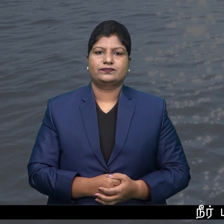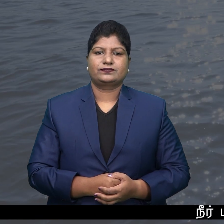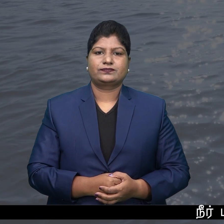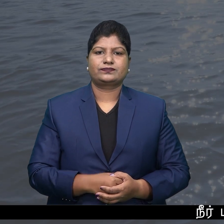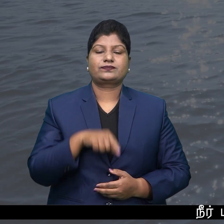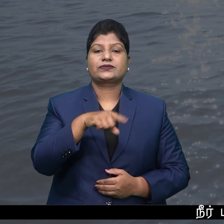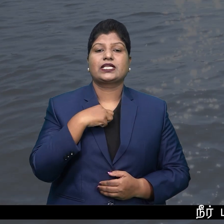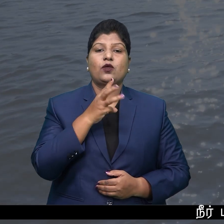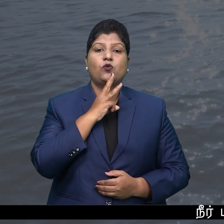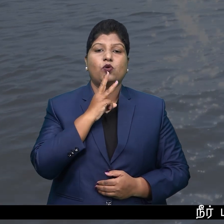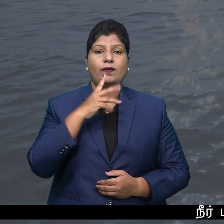நீர் மாசுபாடு.